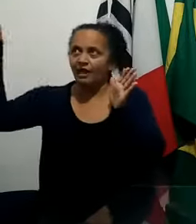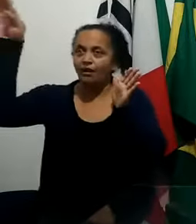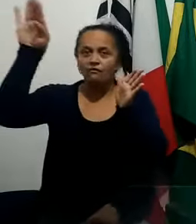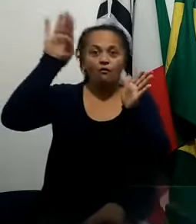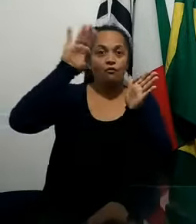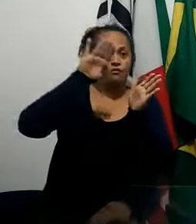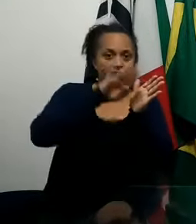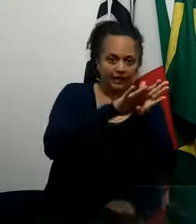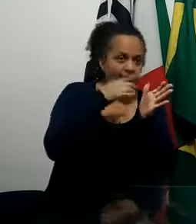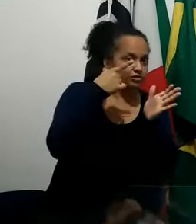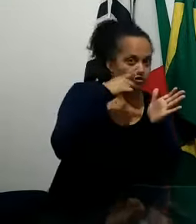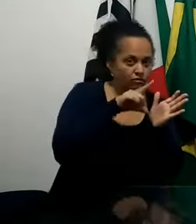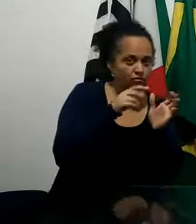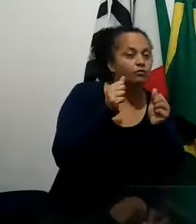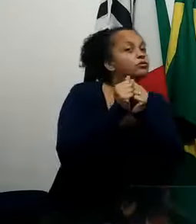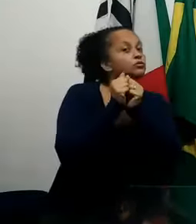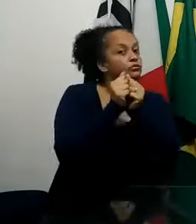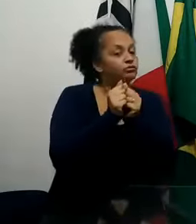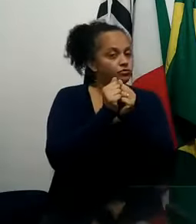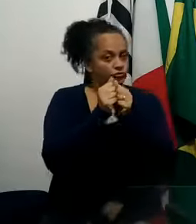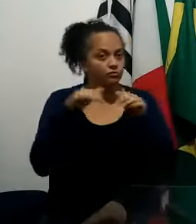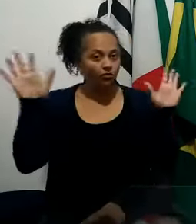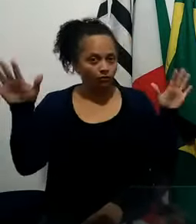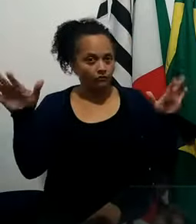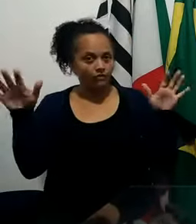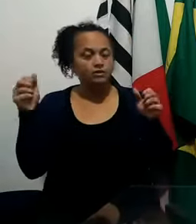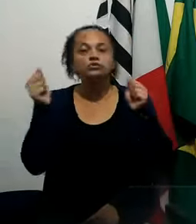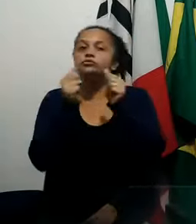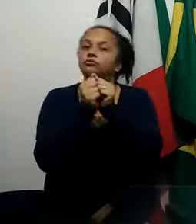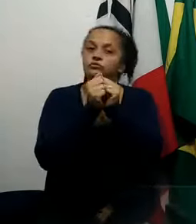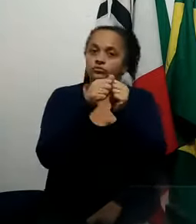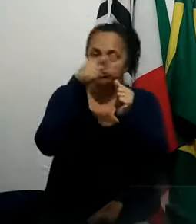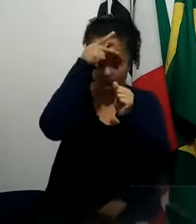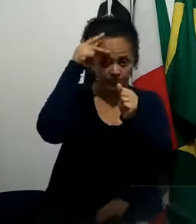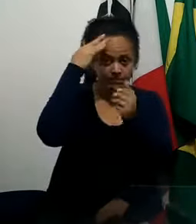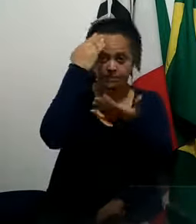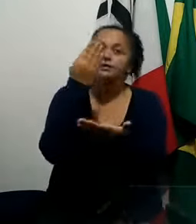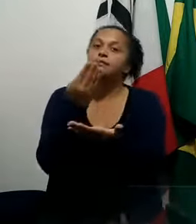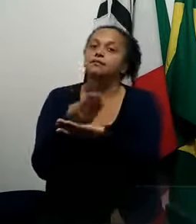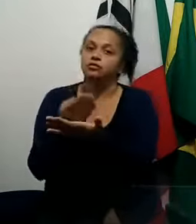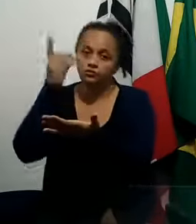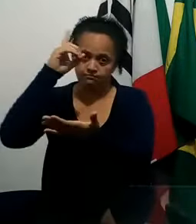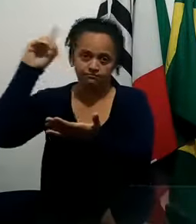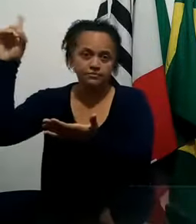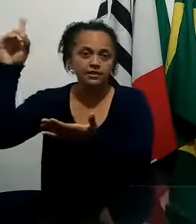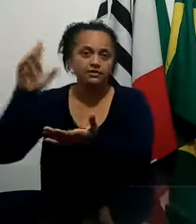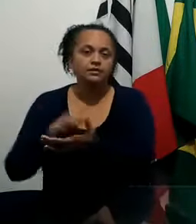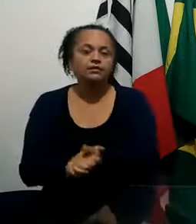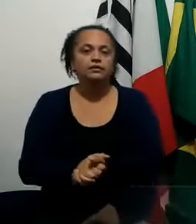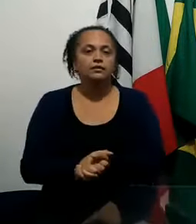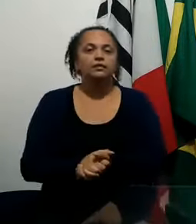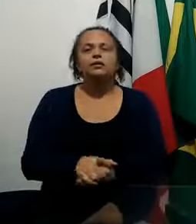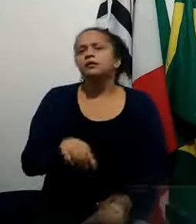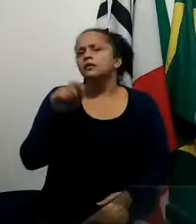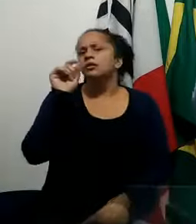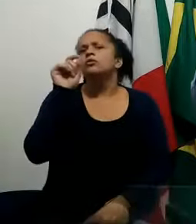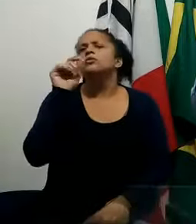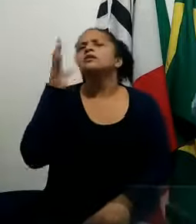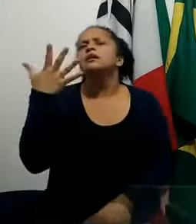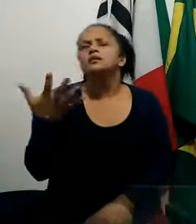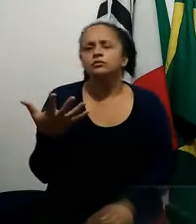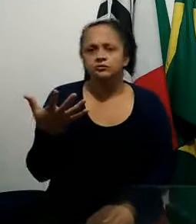Apocalipse 19, versos 7, 8 e 14. E o que ele vai vir na segunda vinda? Ele vai